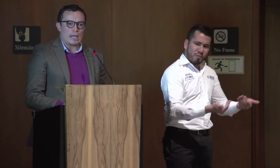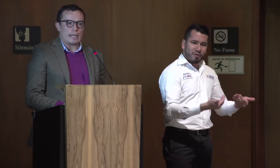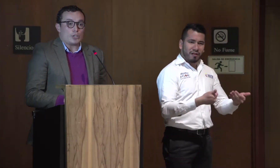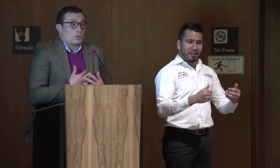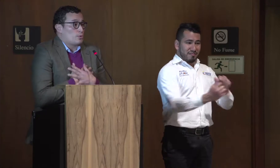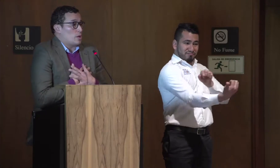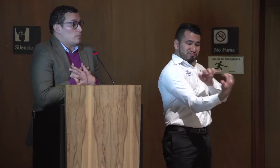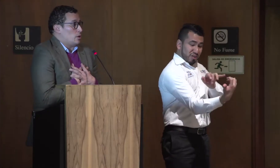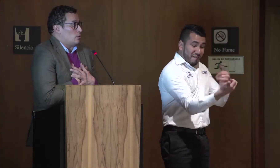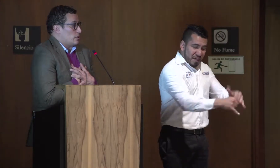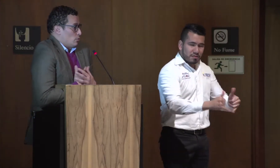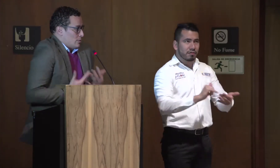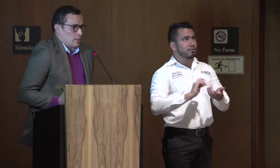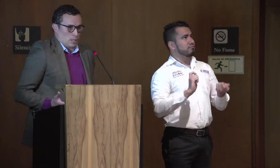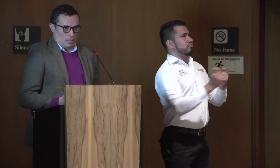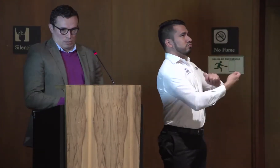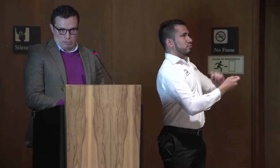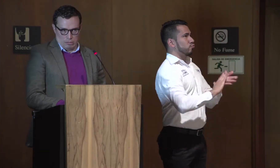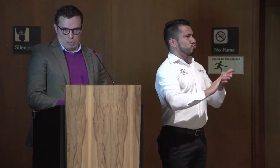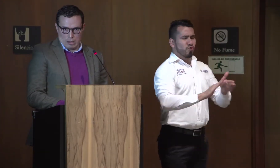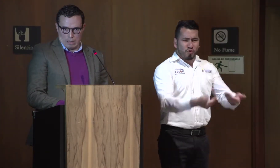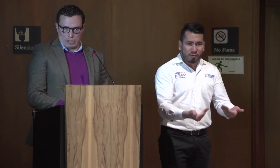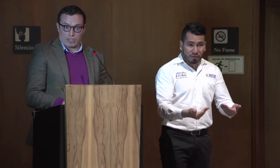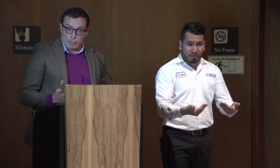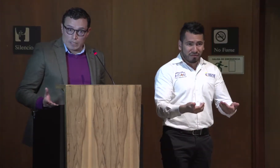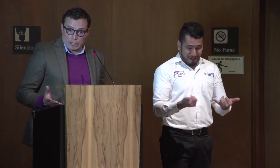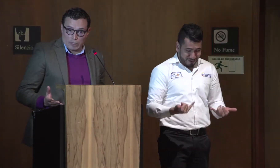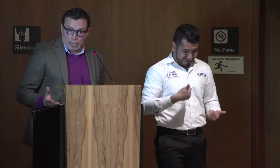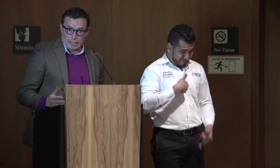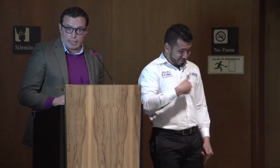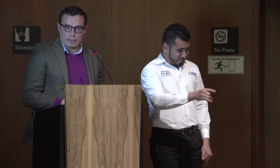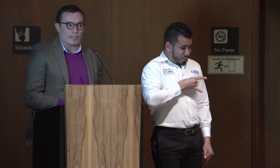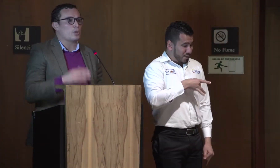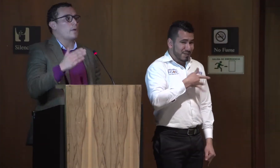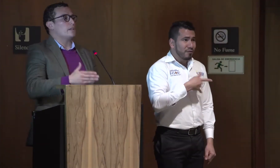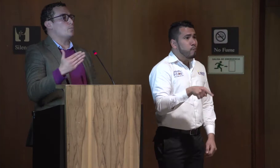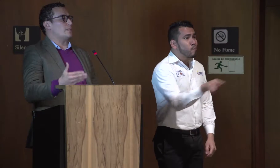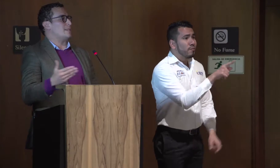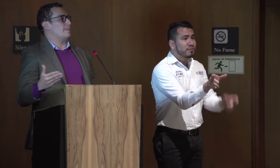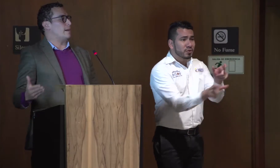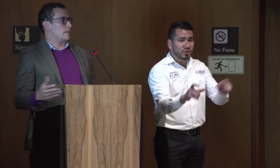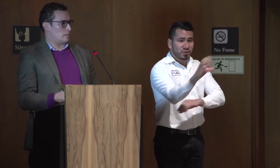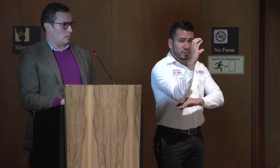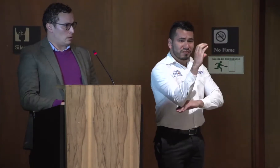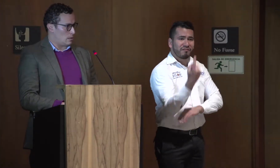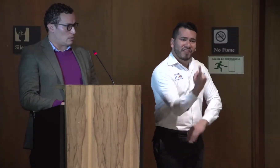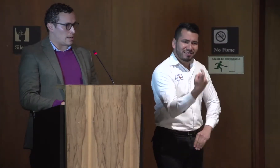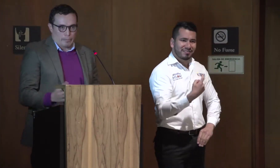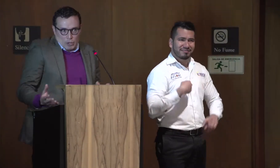conflictos. Y yo como ciudadano siento que eso no lo estamos haciendo, que no estamos haciendo en realidad eso que va después de las